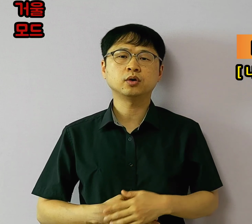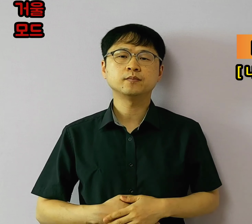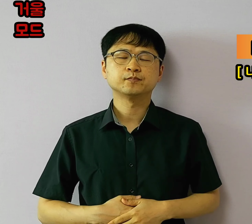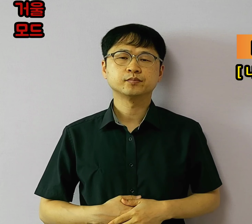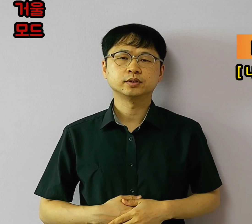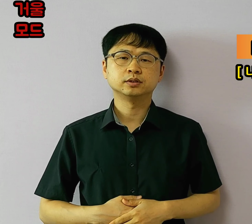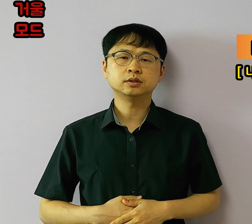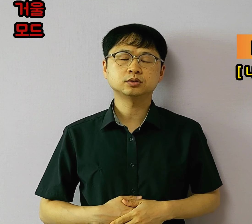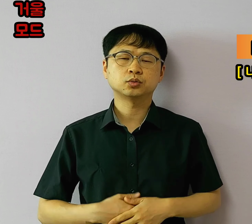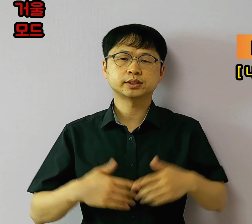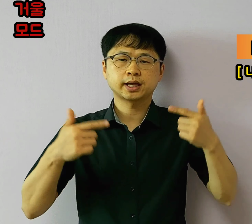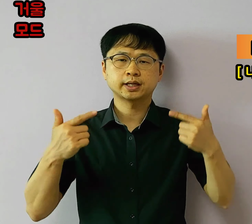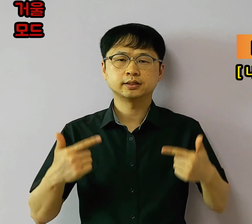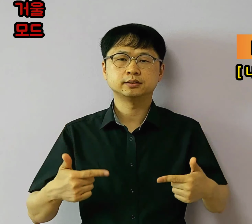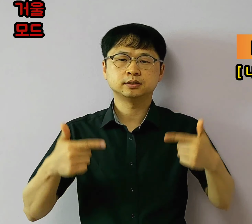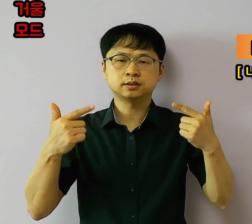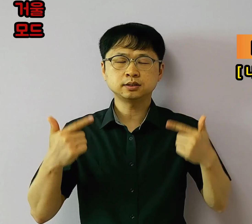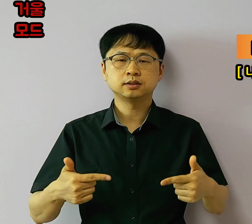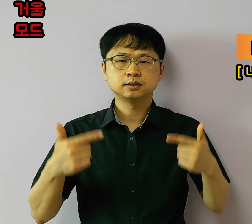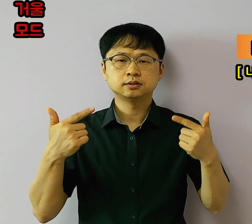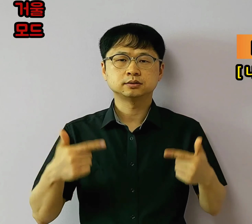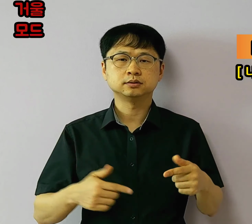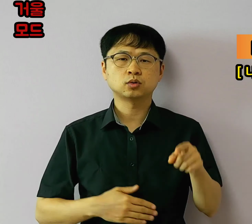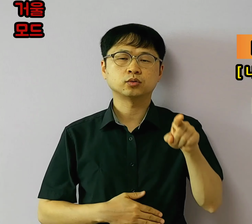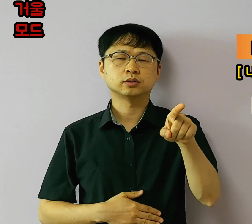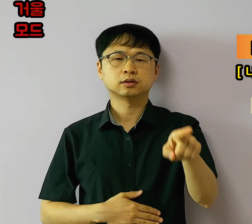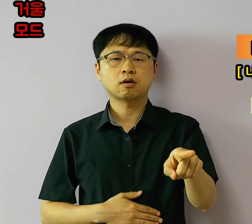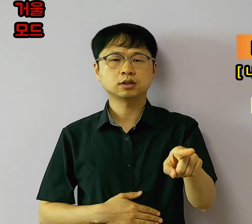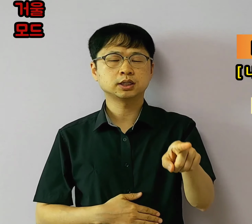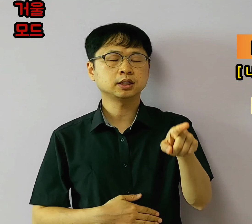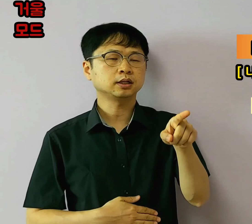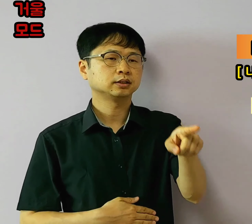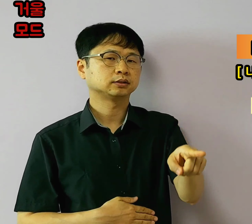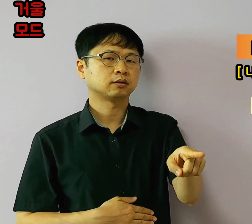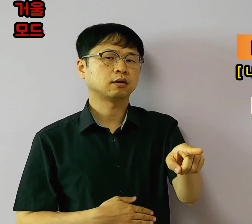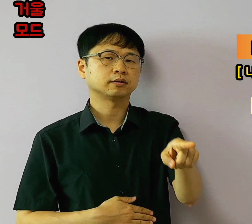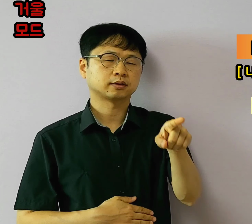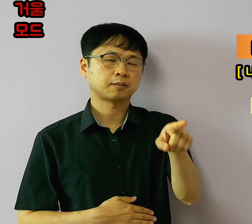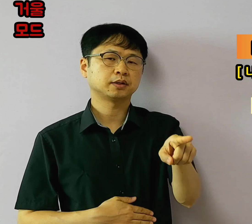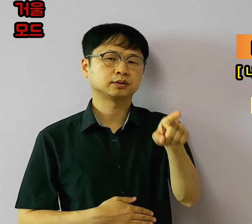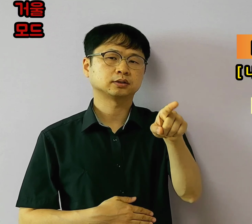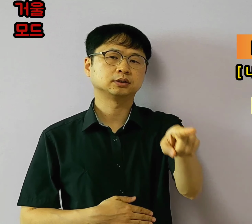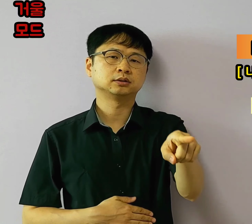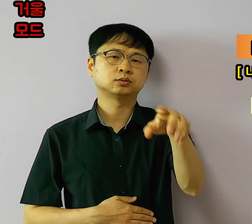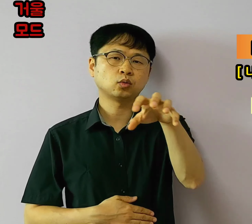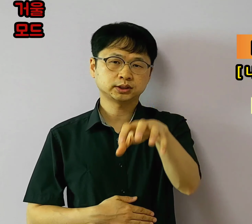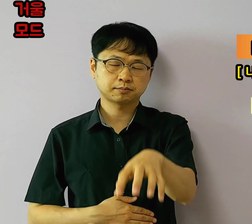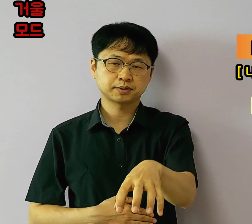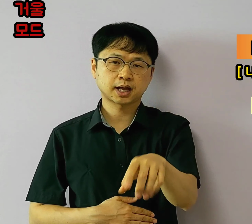배웠고요. 늘 그곳에, 늘 그곳, 거기, 저것 다 배웠죠. 그곳이